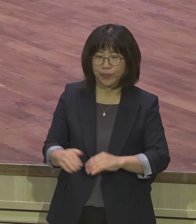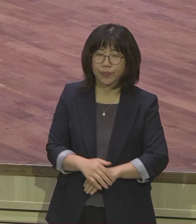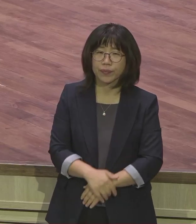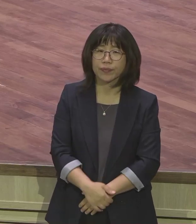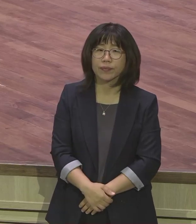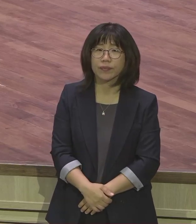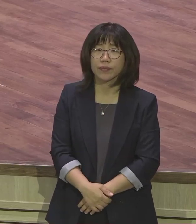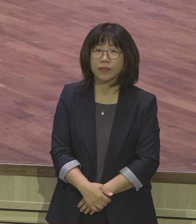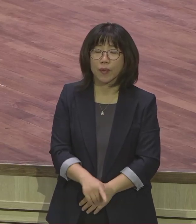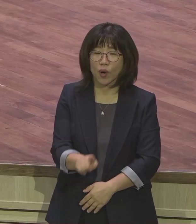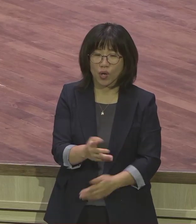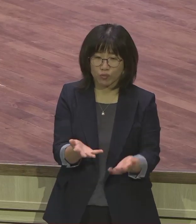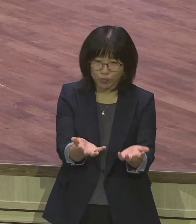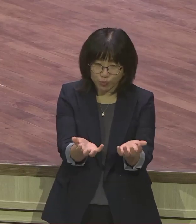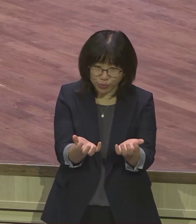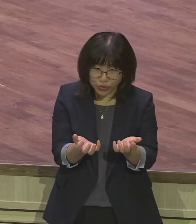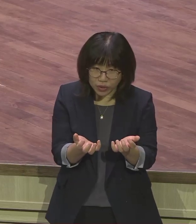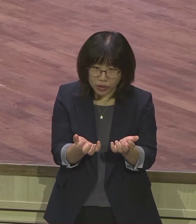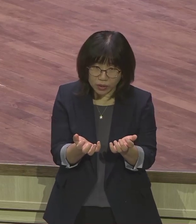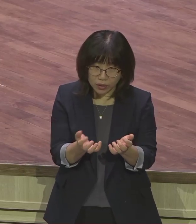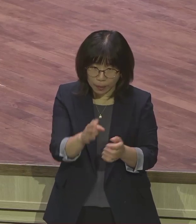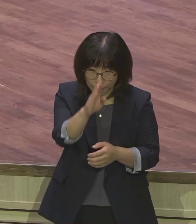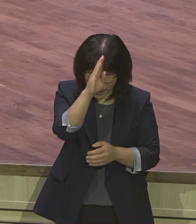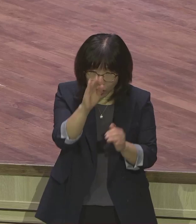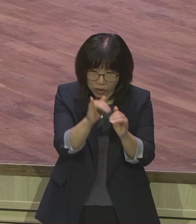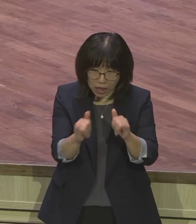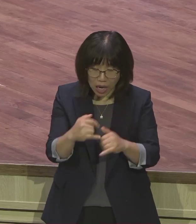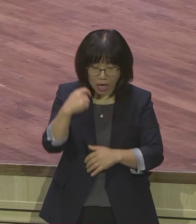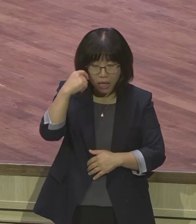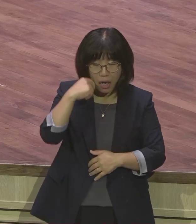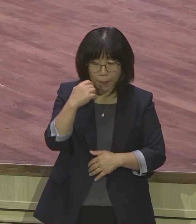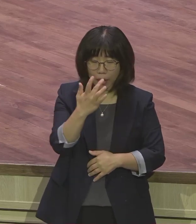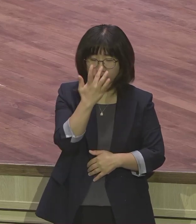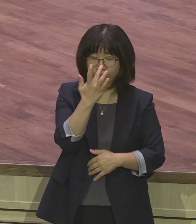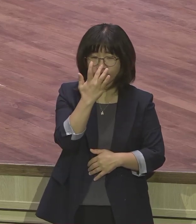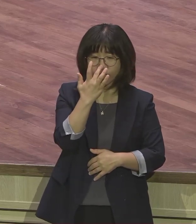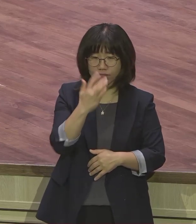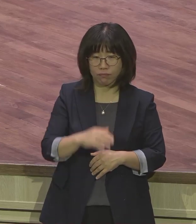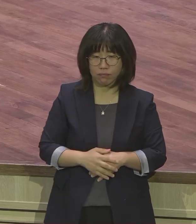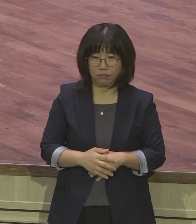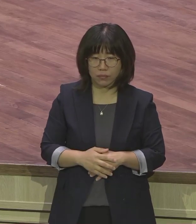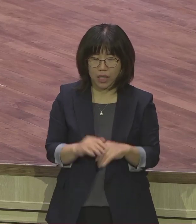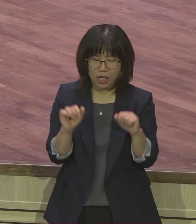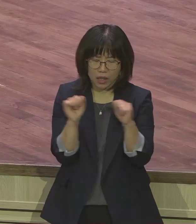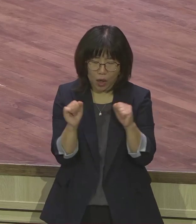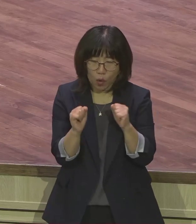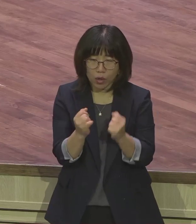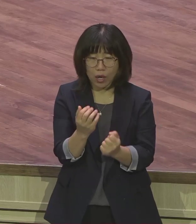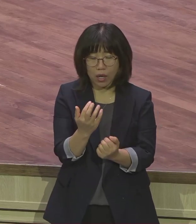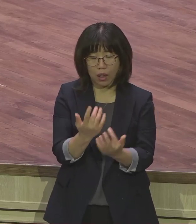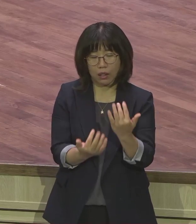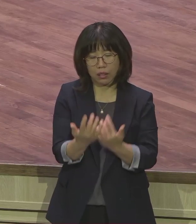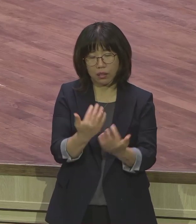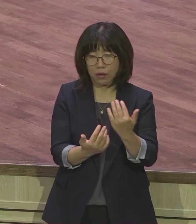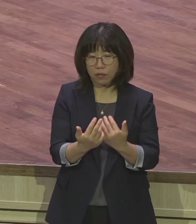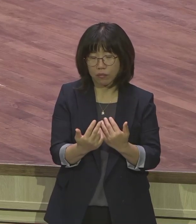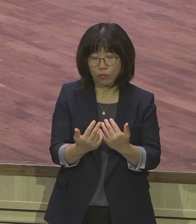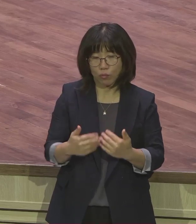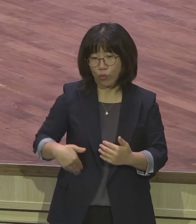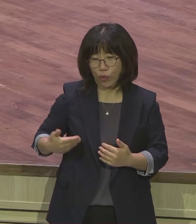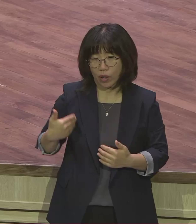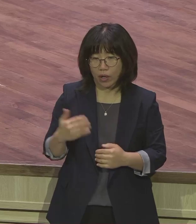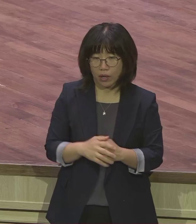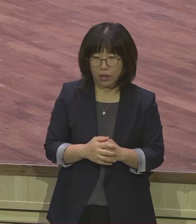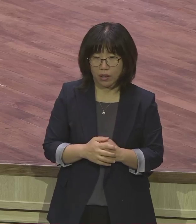말씀드렸죠 문동병자는 감각이 없습니다 겨울에 얼마나 불을 떼야 될지 못 느낍니다 나 혼자